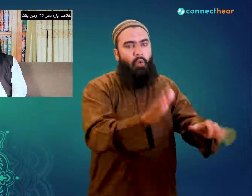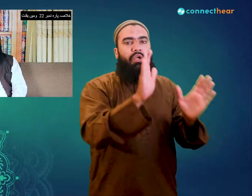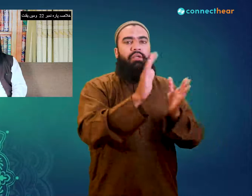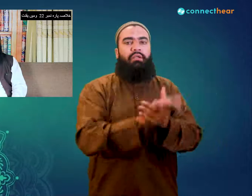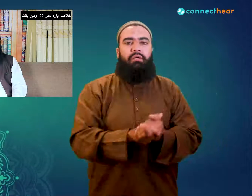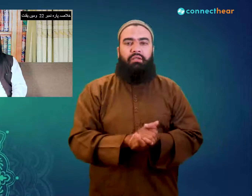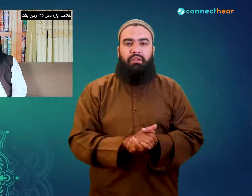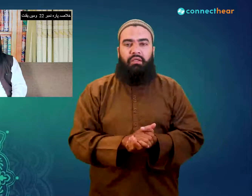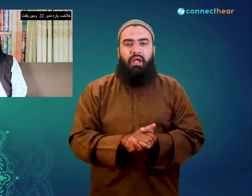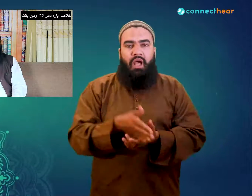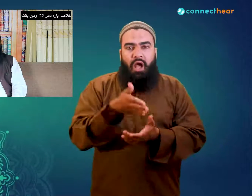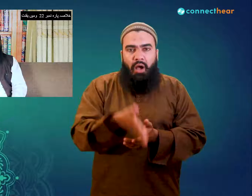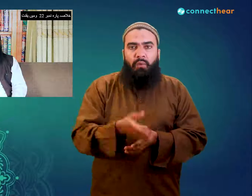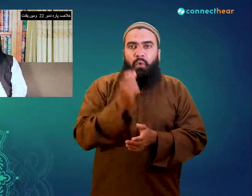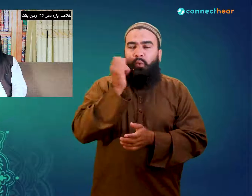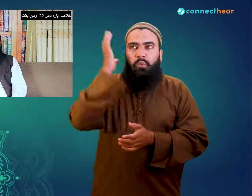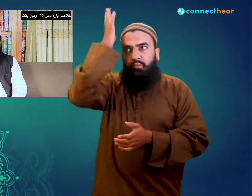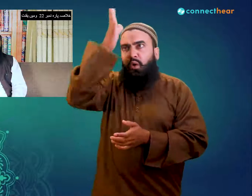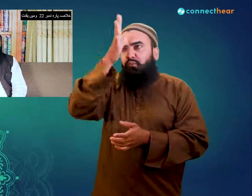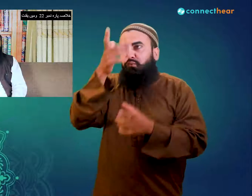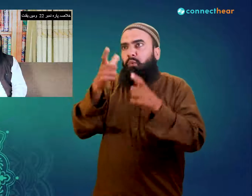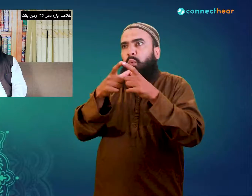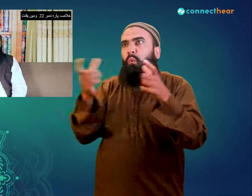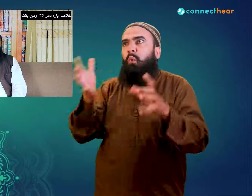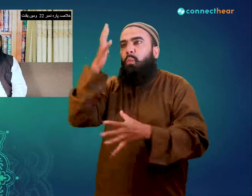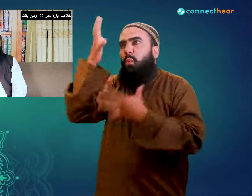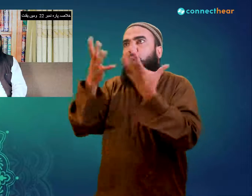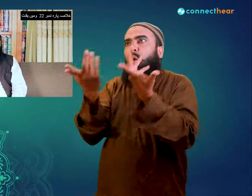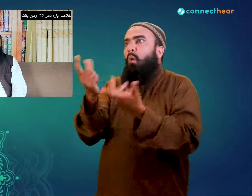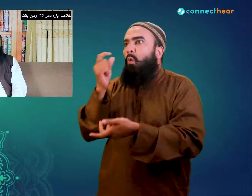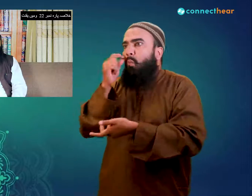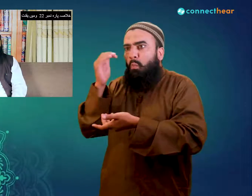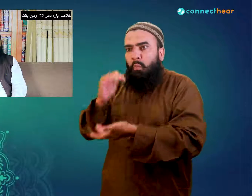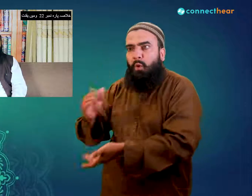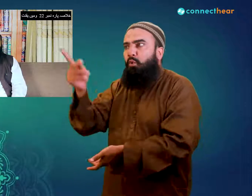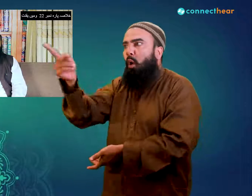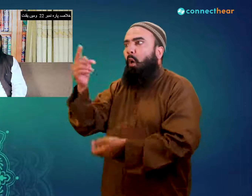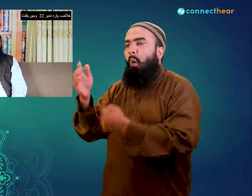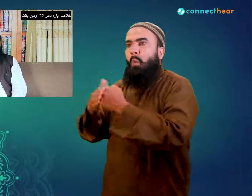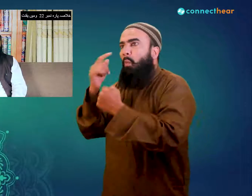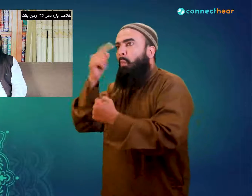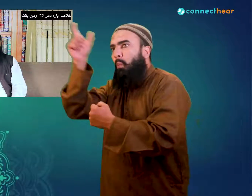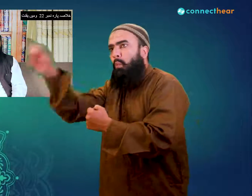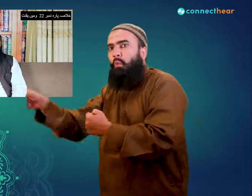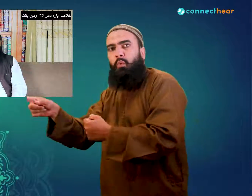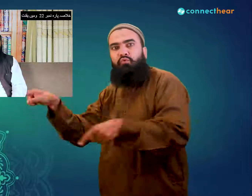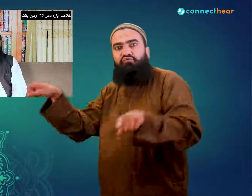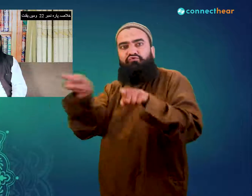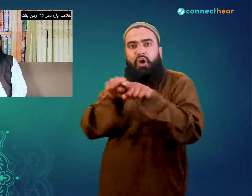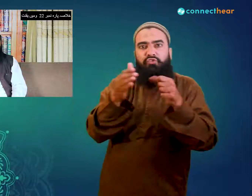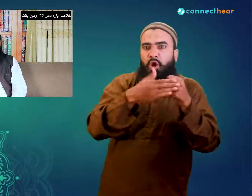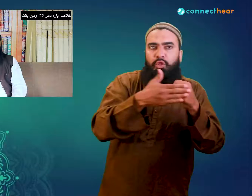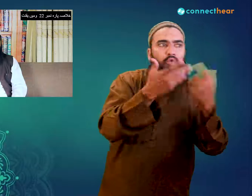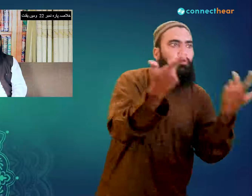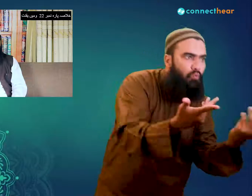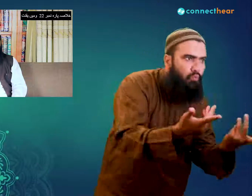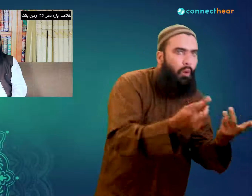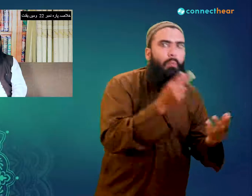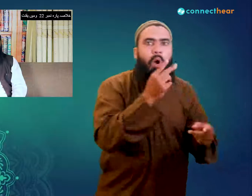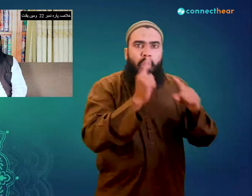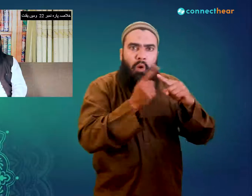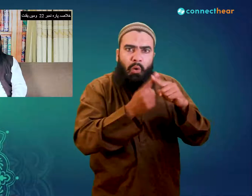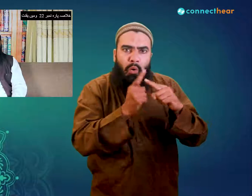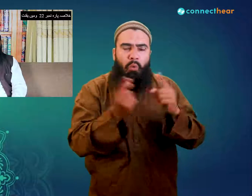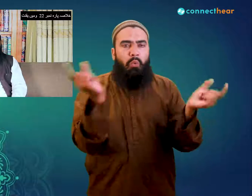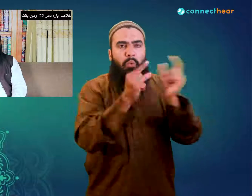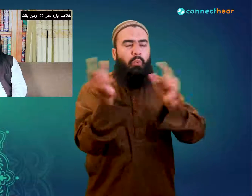کہ منہ بولے لے پالک بیٹے کی مطلقہ سے نکاح نہیں کیا جاتا تھا، اس لیے کہ وہ منہ بولے اور